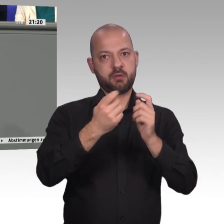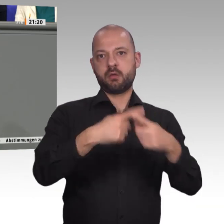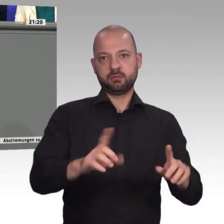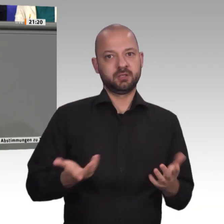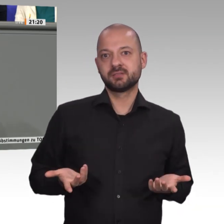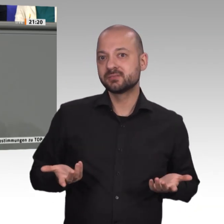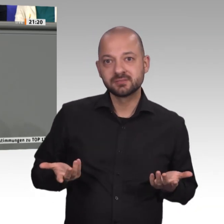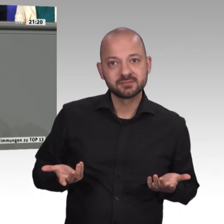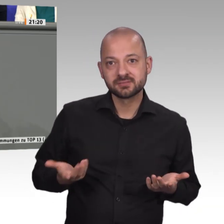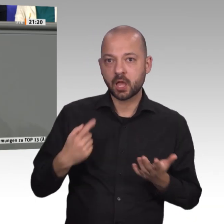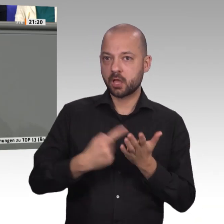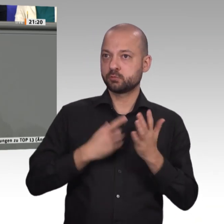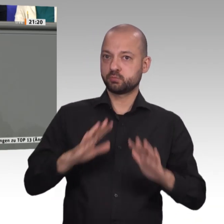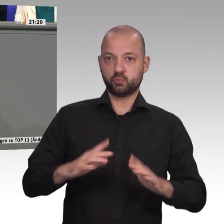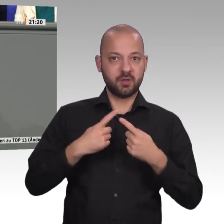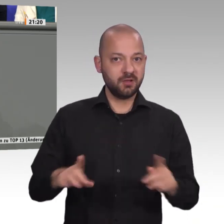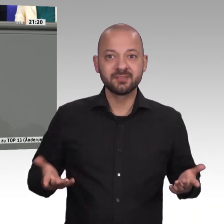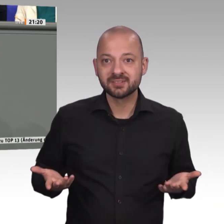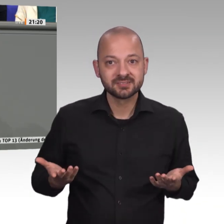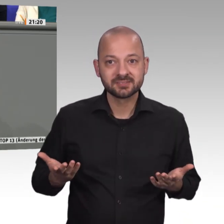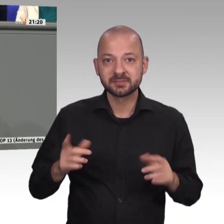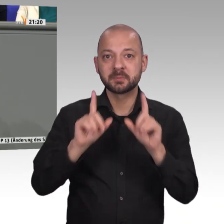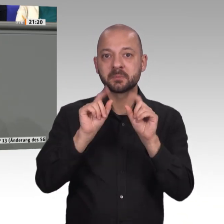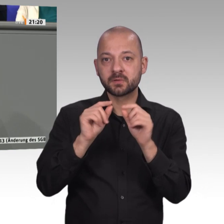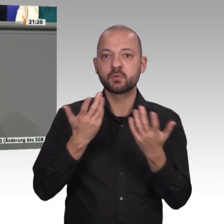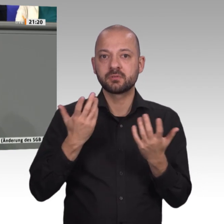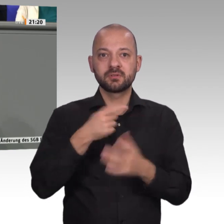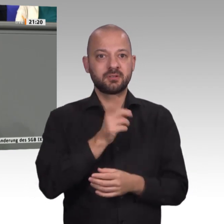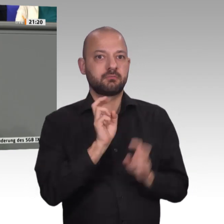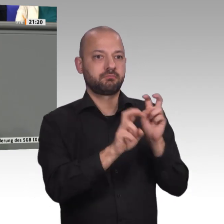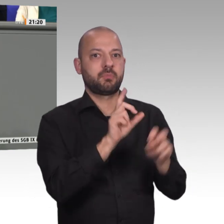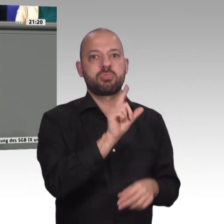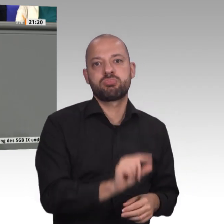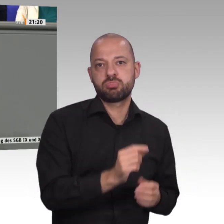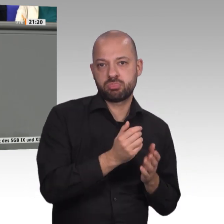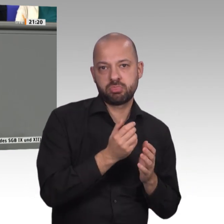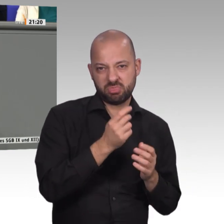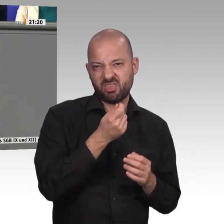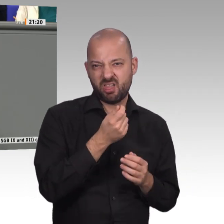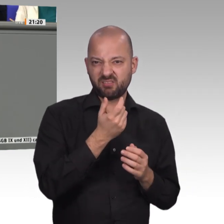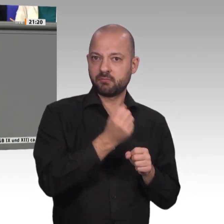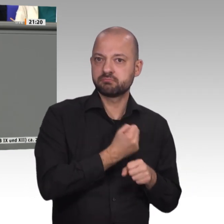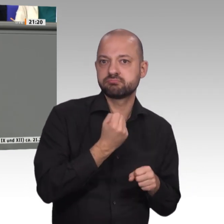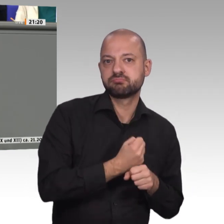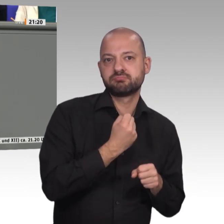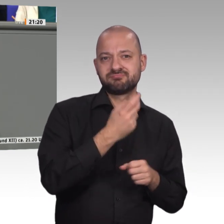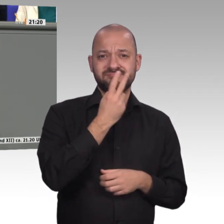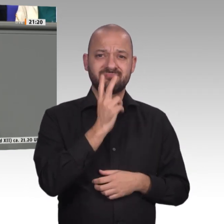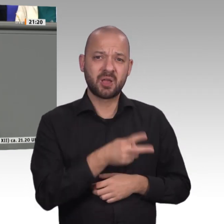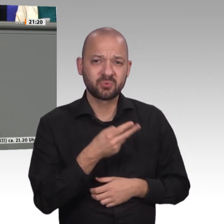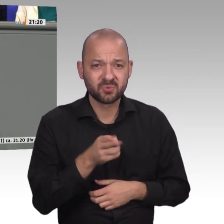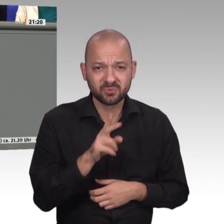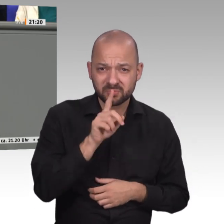der Menschen, die in diesen Werkstätten beschäftigt sind, bekommen jemals die Chance, da wieder raus auf den allgemeinen Arbeitsmarkt. So, und